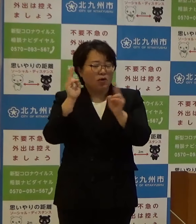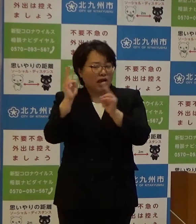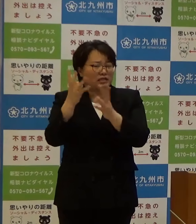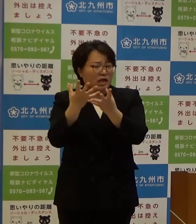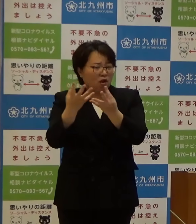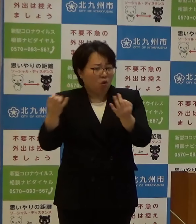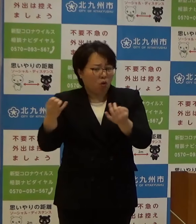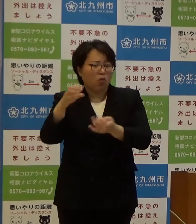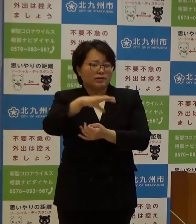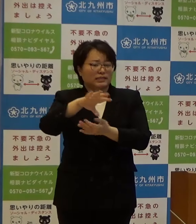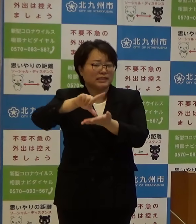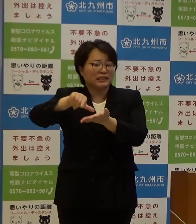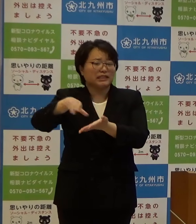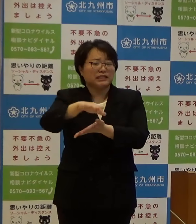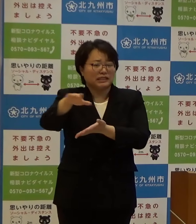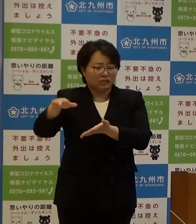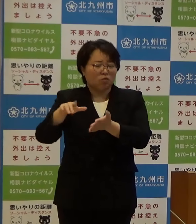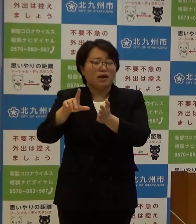少し